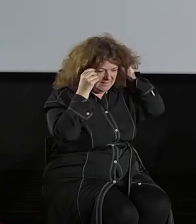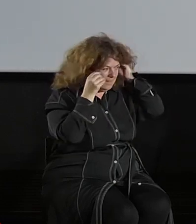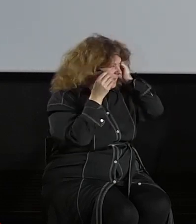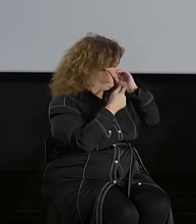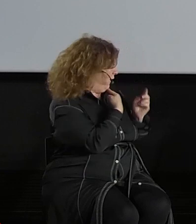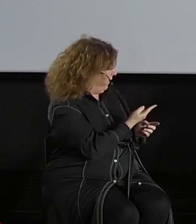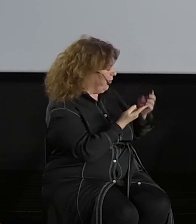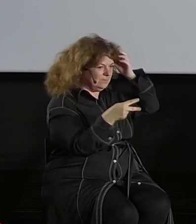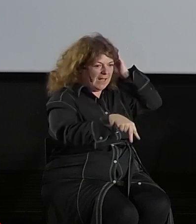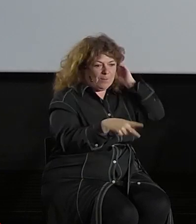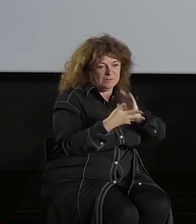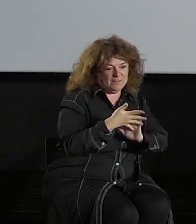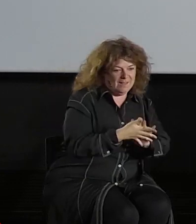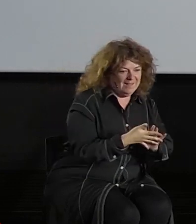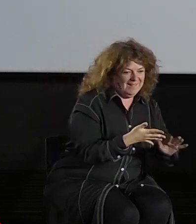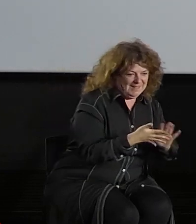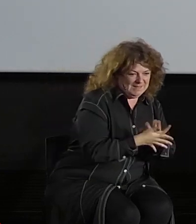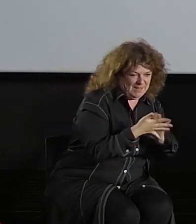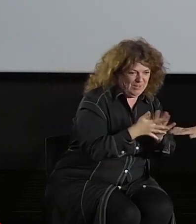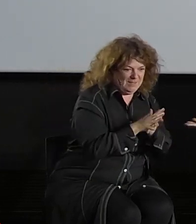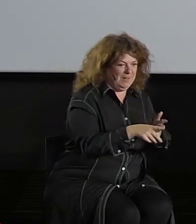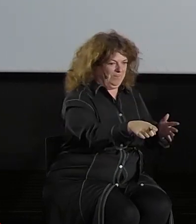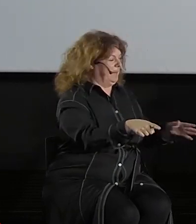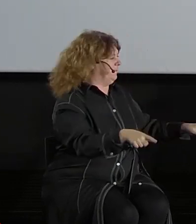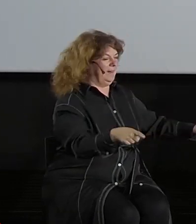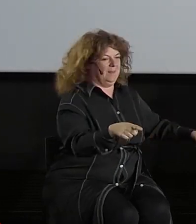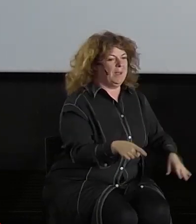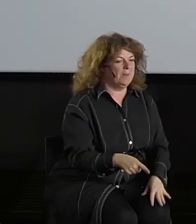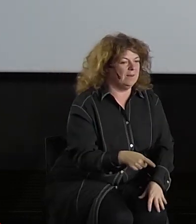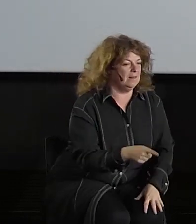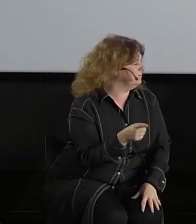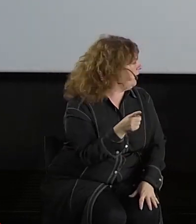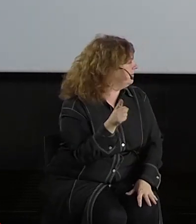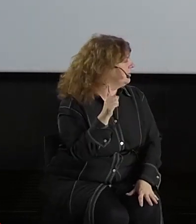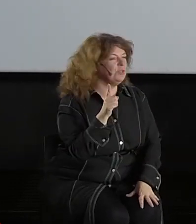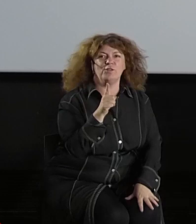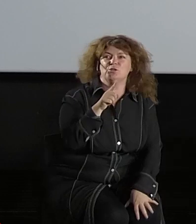Sí sí dilo hombre te autorizamos total Mira tienes un micro ahí te van a dar un